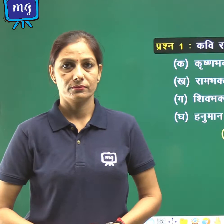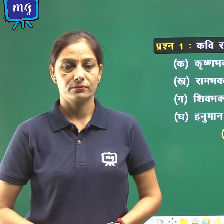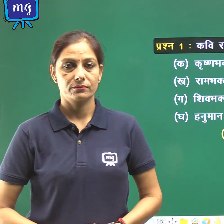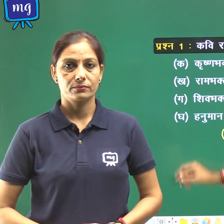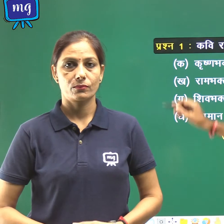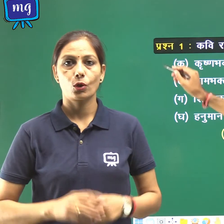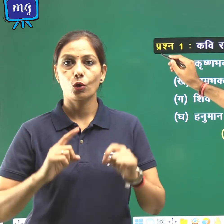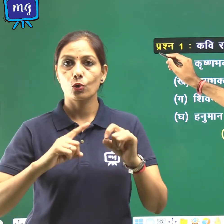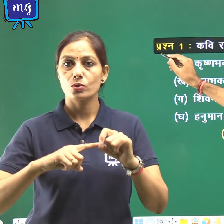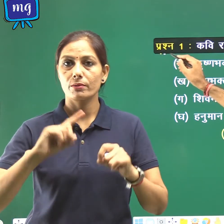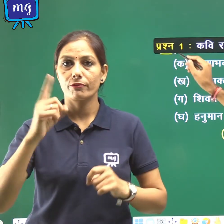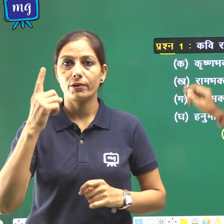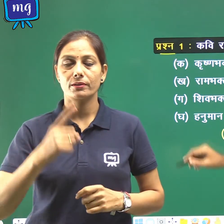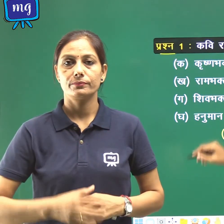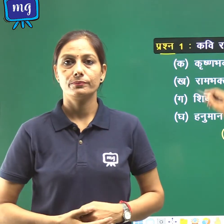प्रश्न 1,